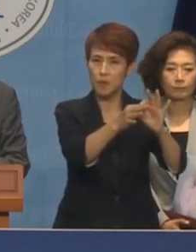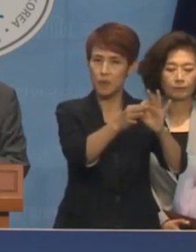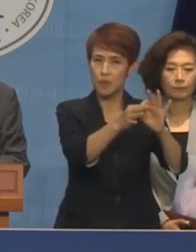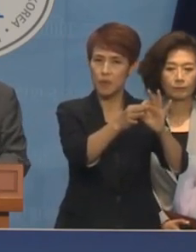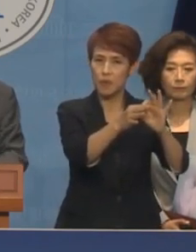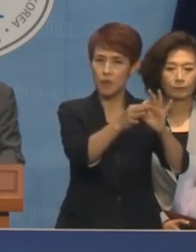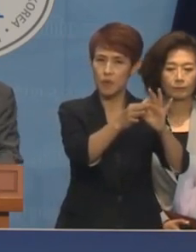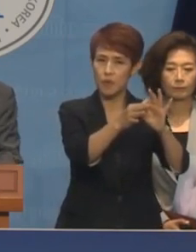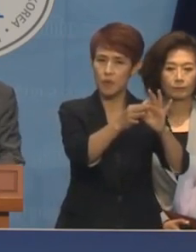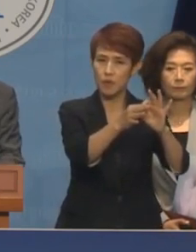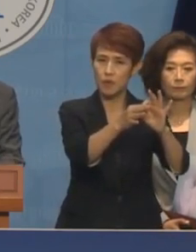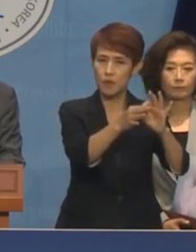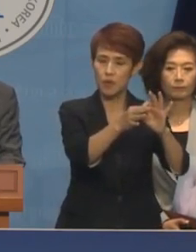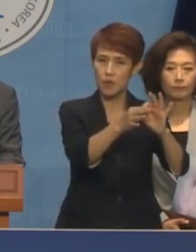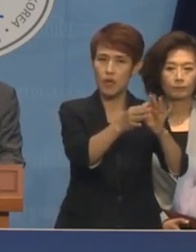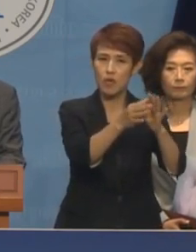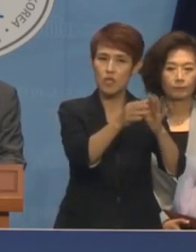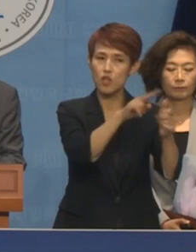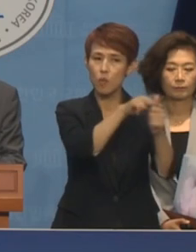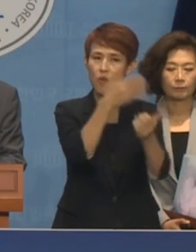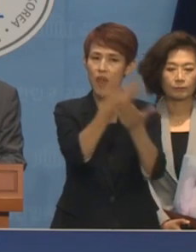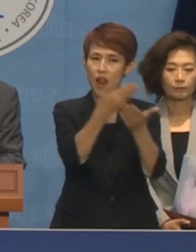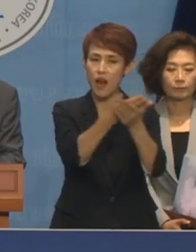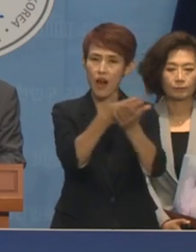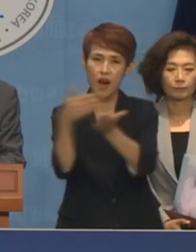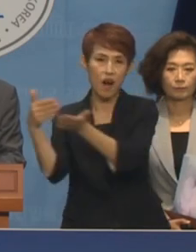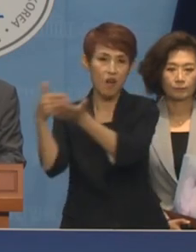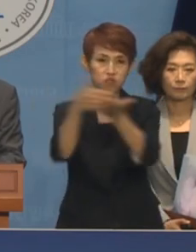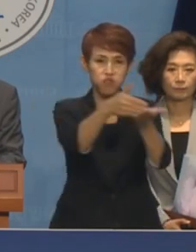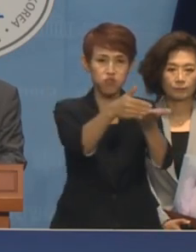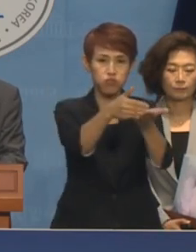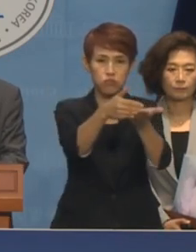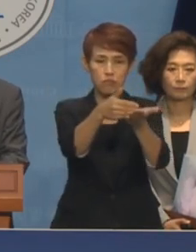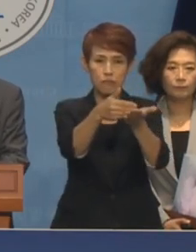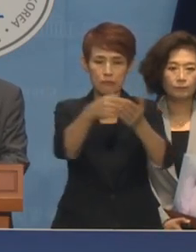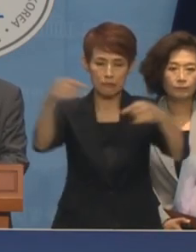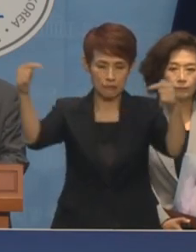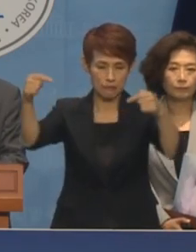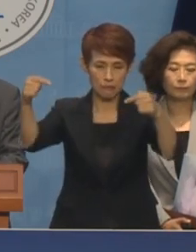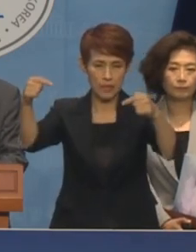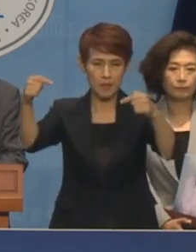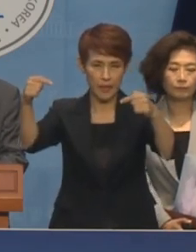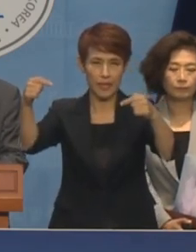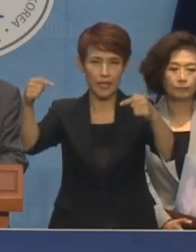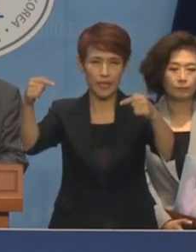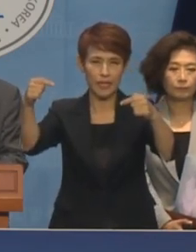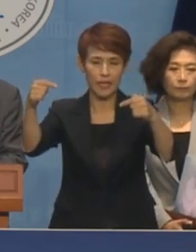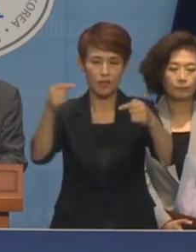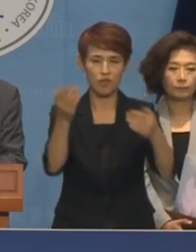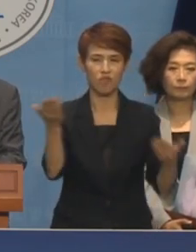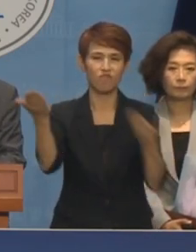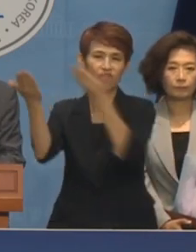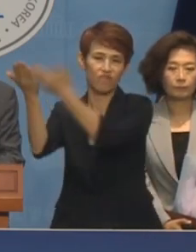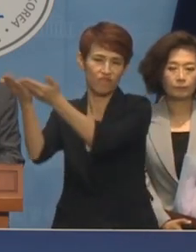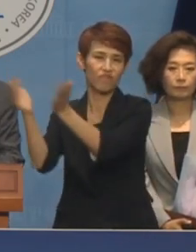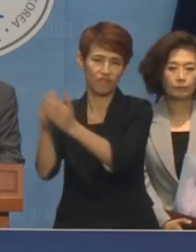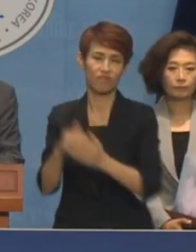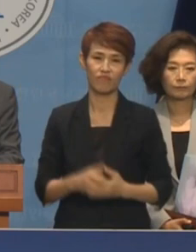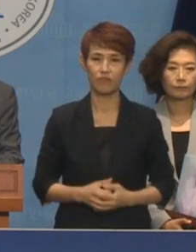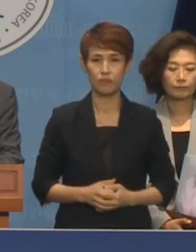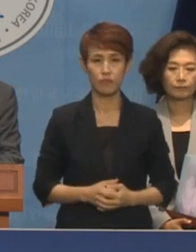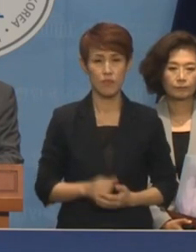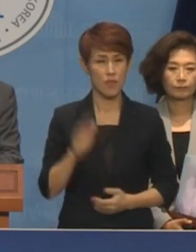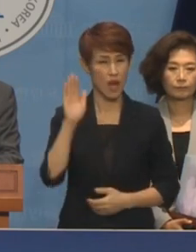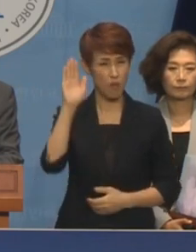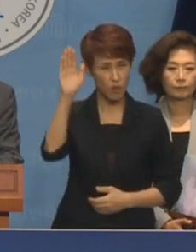공급망 관련 정보를 요구하였고 상무부와의 긴 협의 끝에 기밀을 제외하고 제출한 그런 사례가 있었습니다.